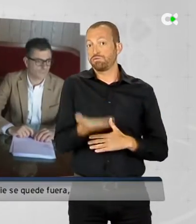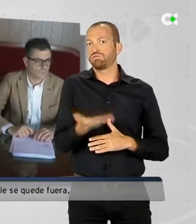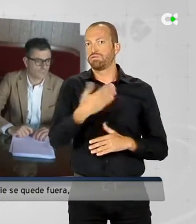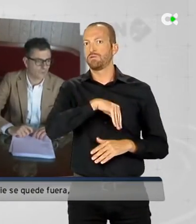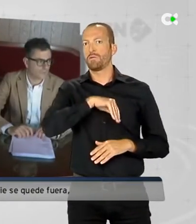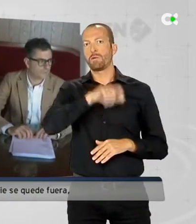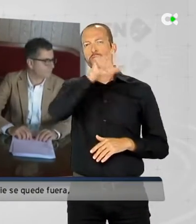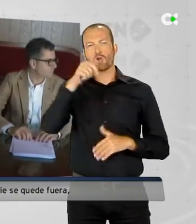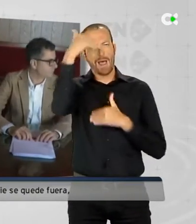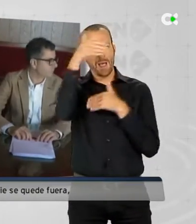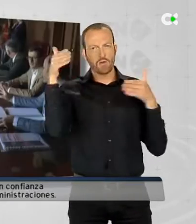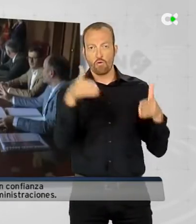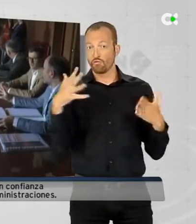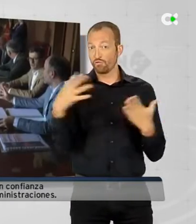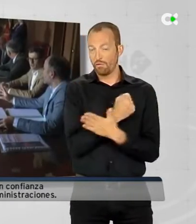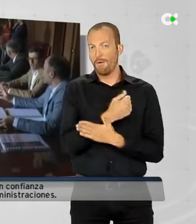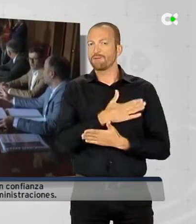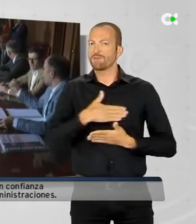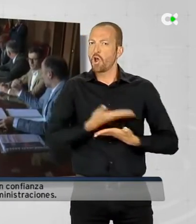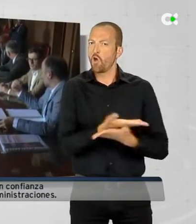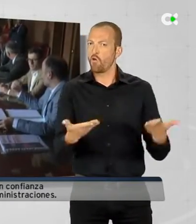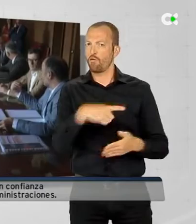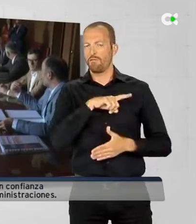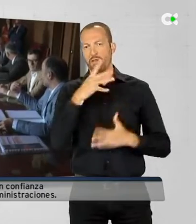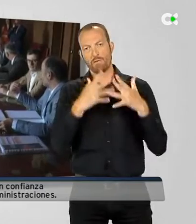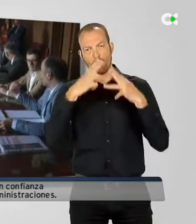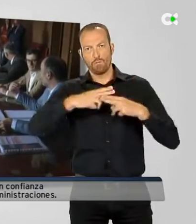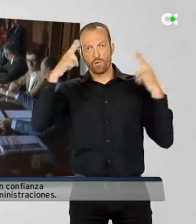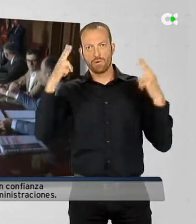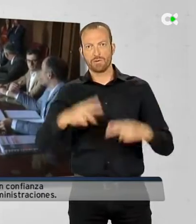nadie se quede fuera y piden confianza en las administraciones.